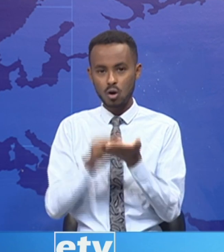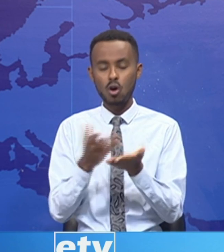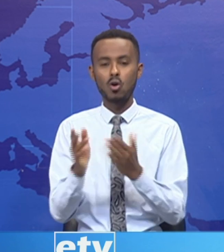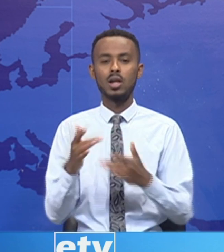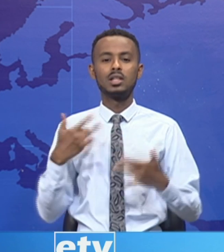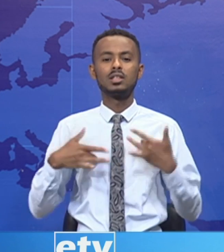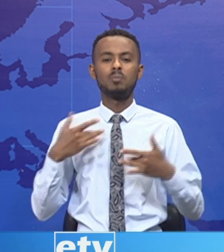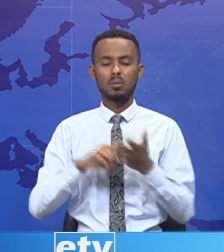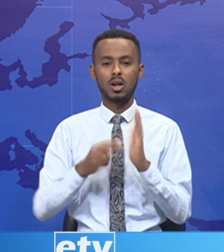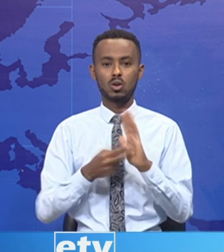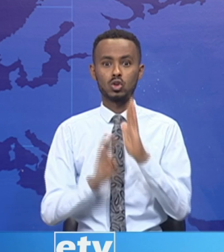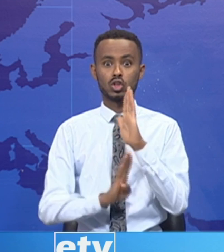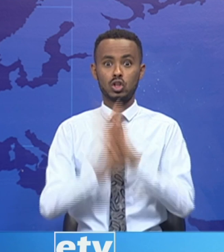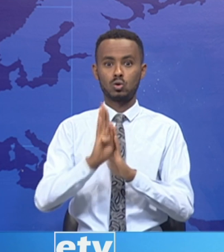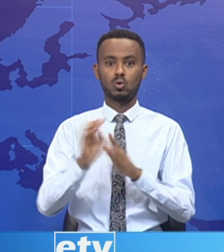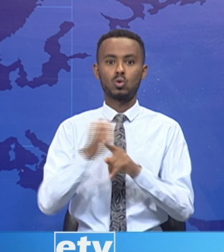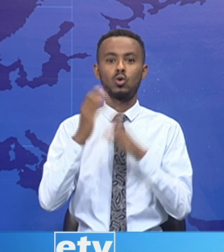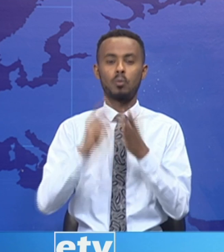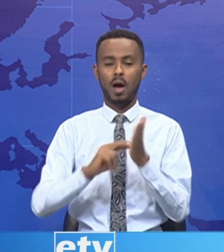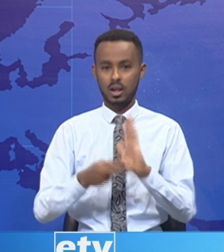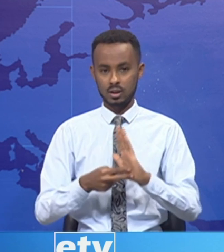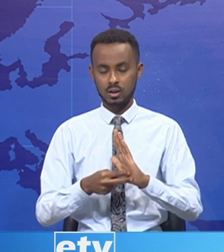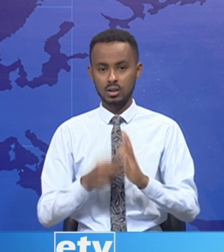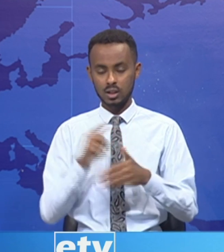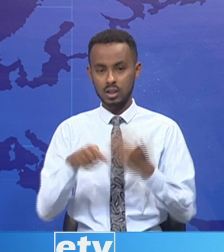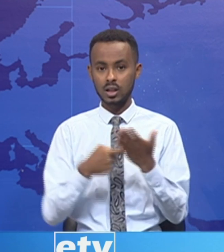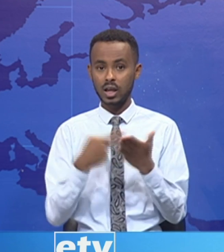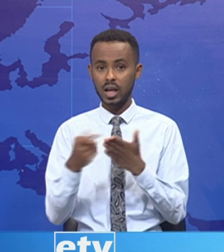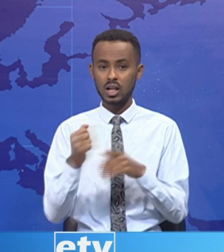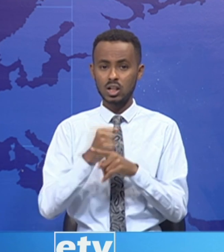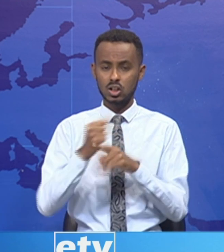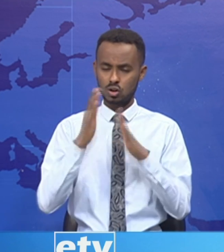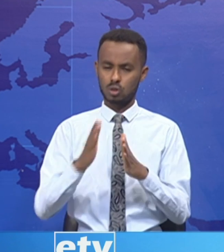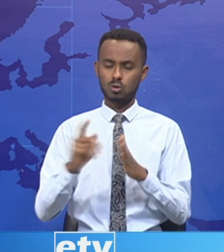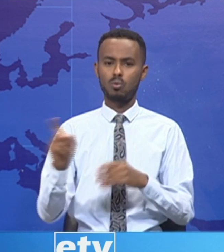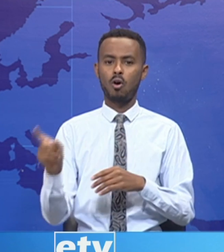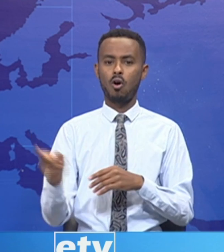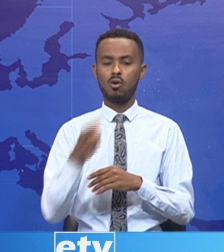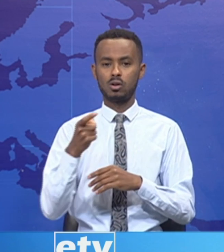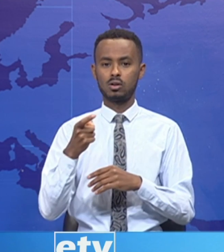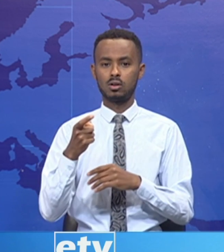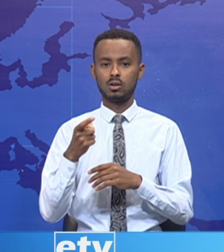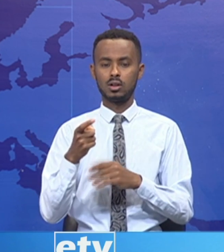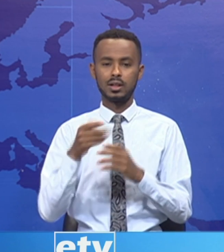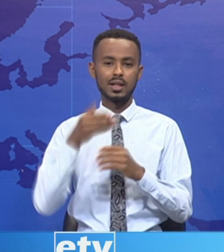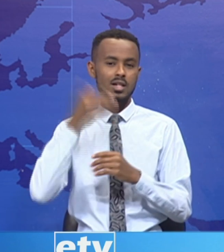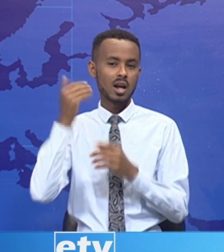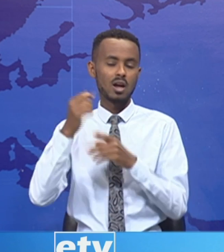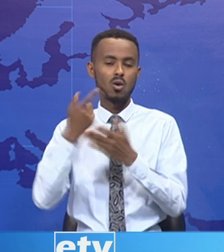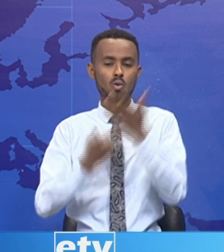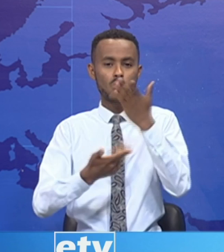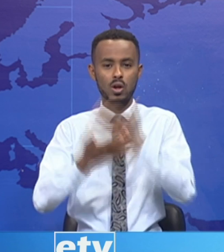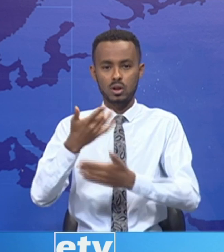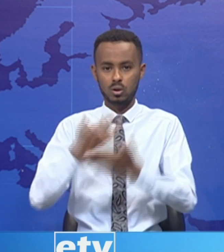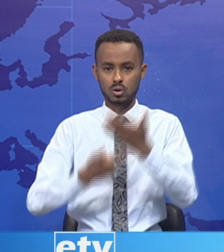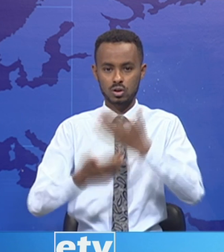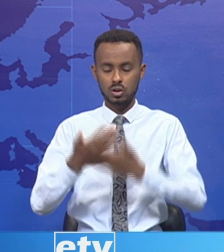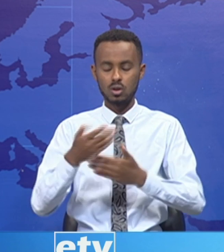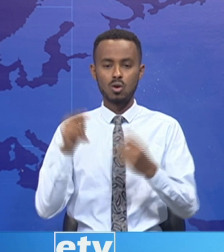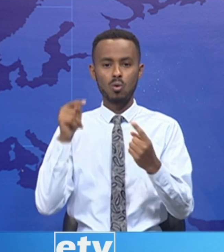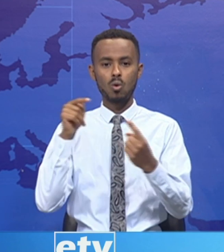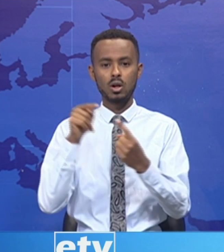ስሜት ማለት ነው ስልጡን ስንሆን ማለት ነው። ስለዚህ ይሄ ስልጡን መሆን የተሻለ ውይይቶችን